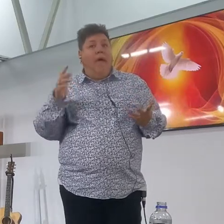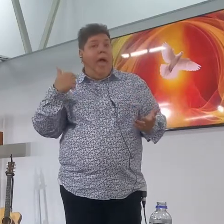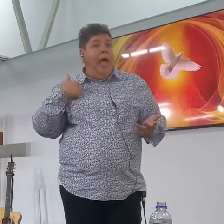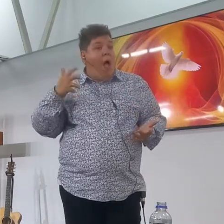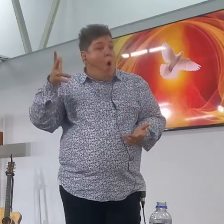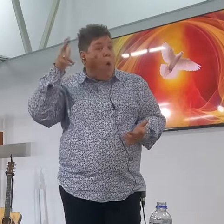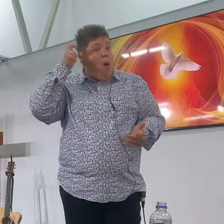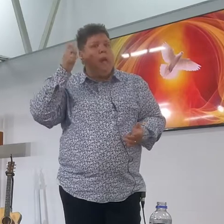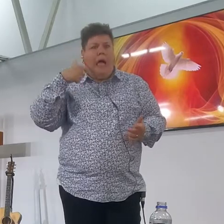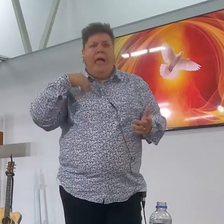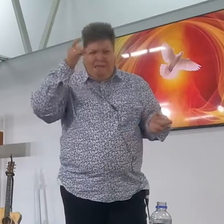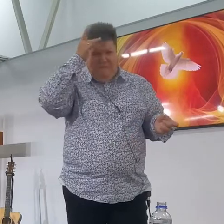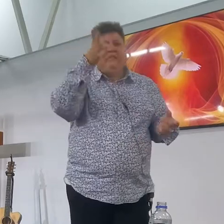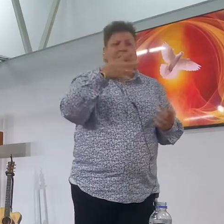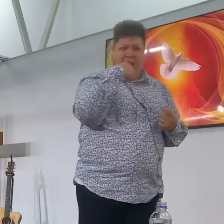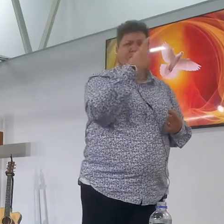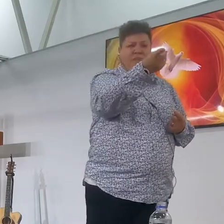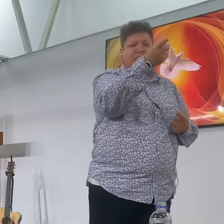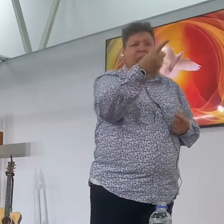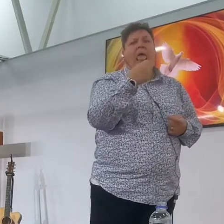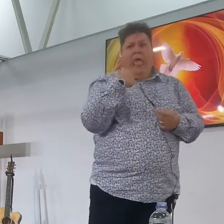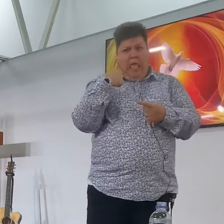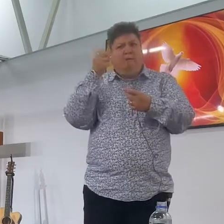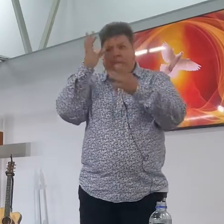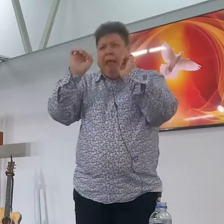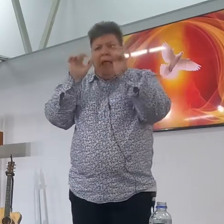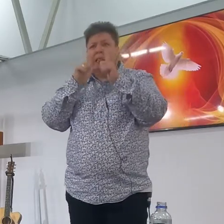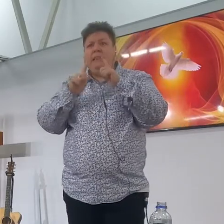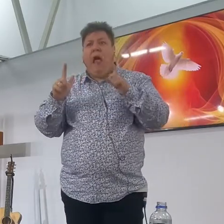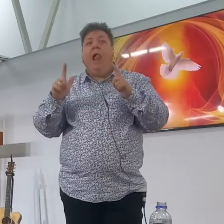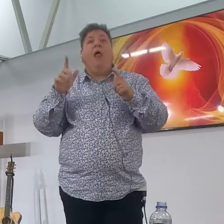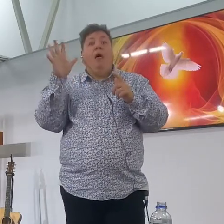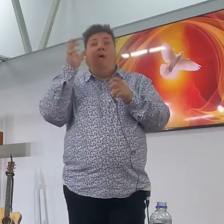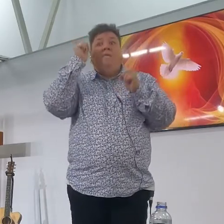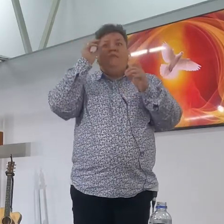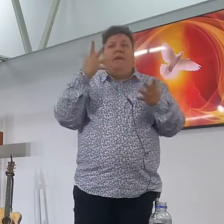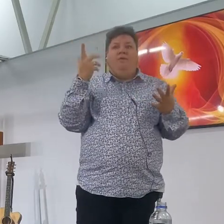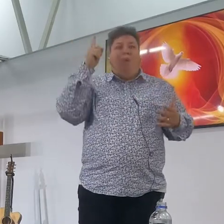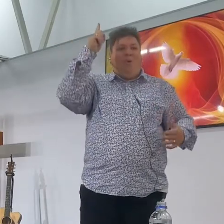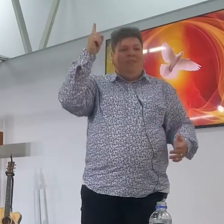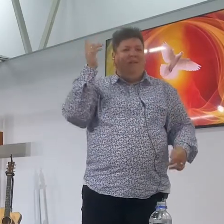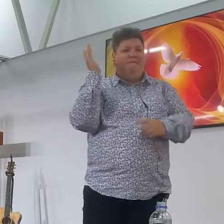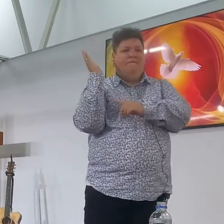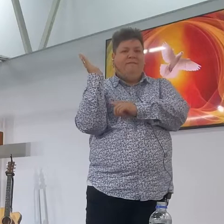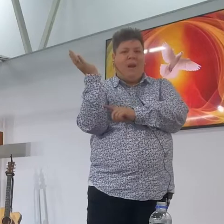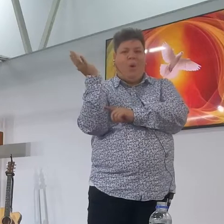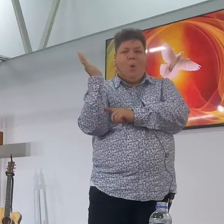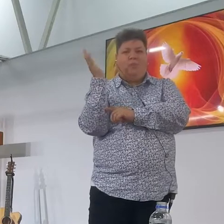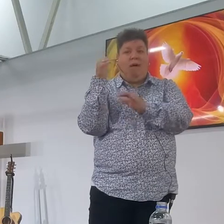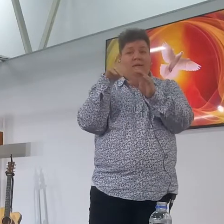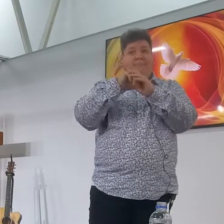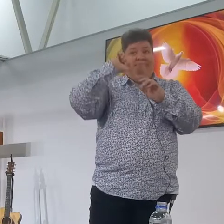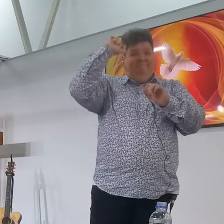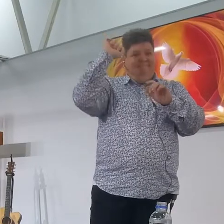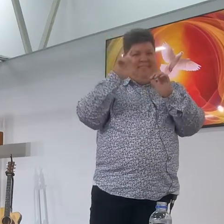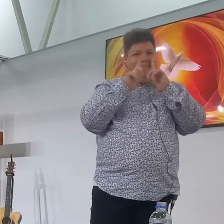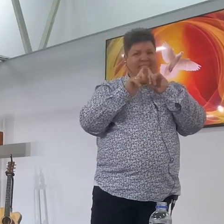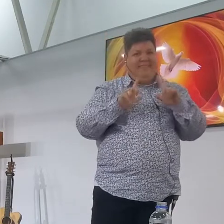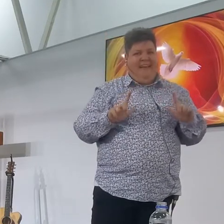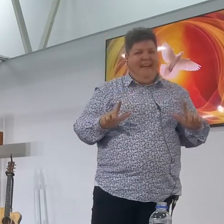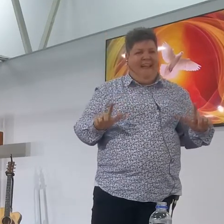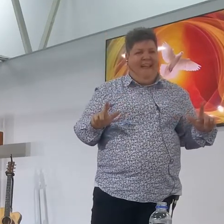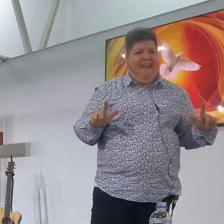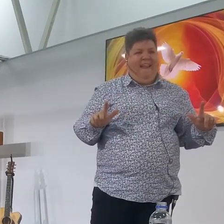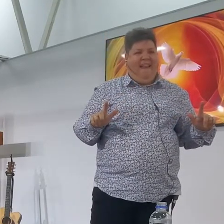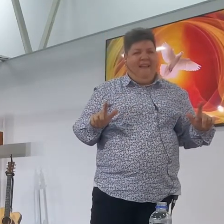hoor elkeen in ons eie taal die wonderlike dinge van God verkondig, kan julle hoor, dis a groot wonderwerk, en daai dag